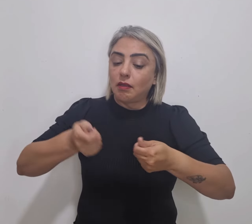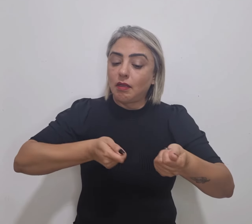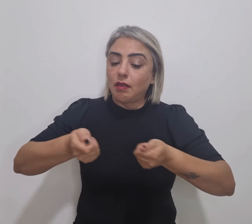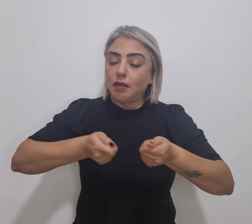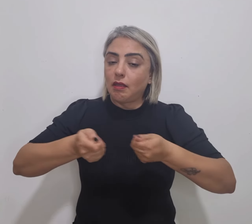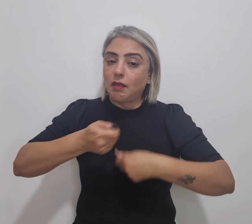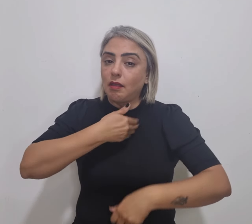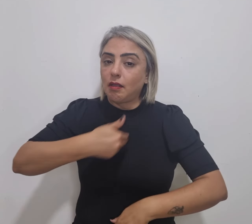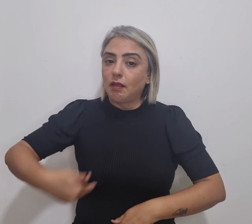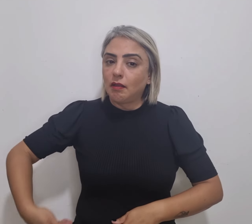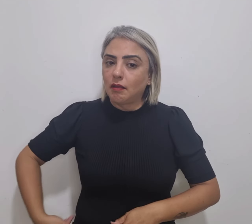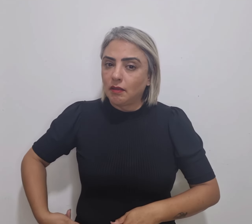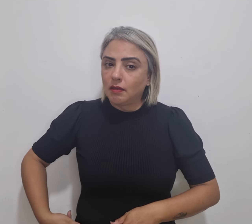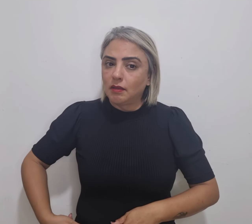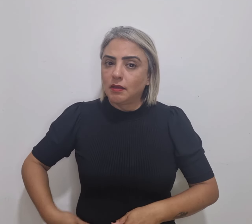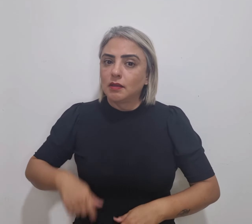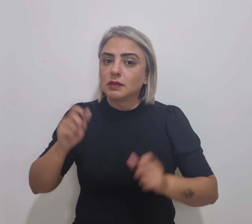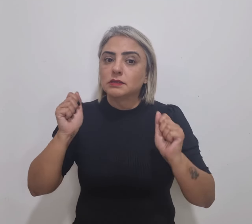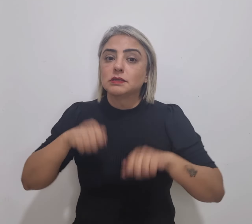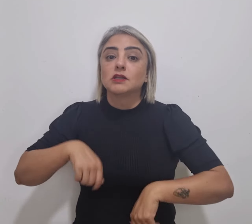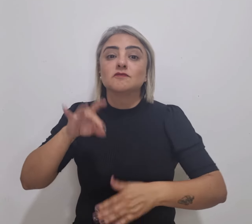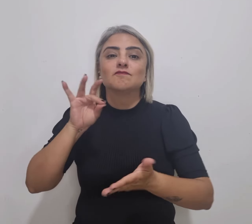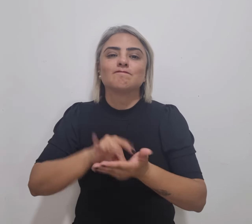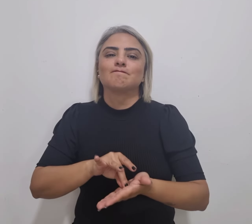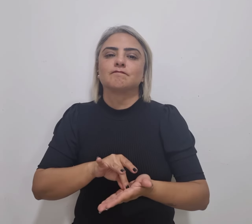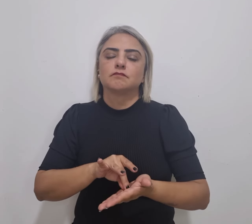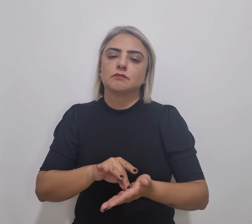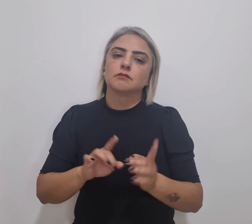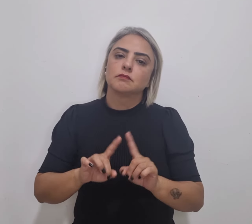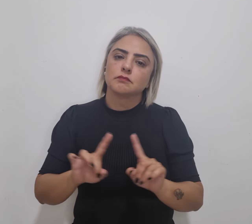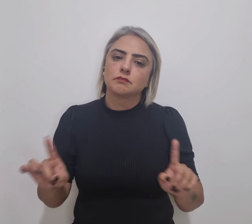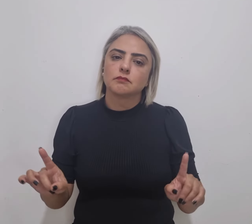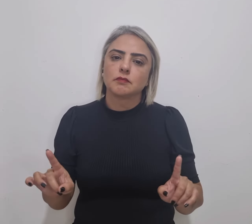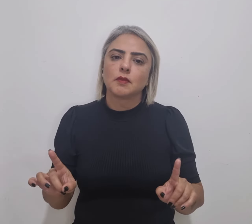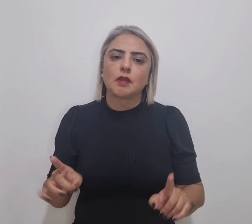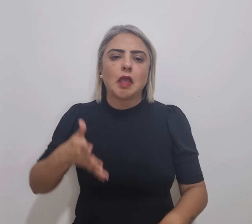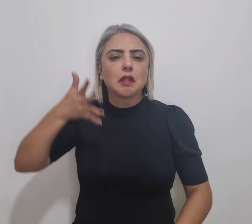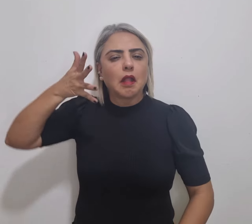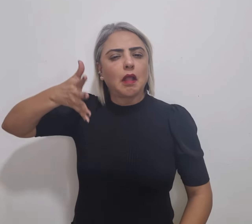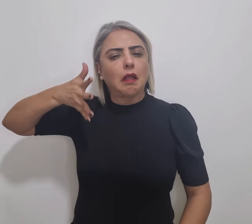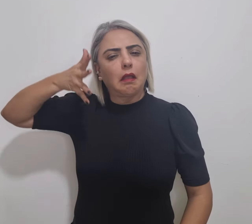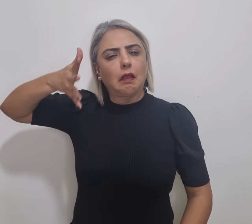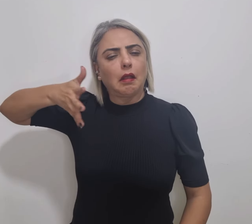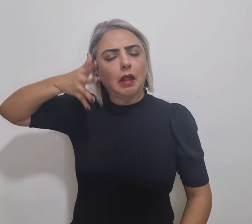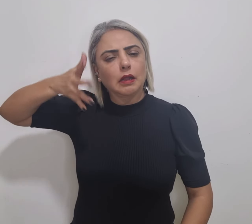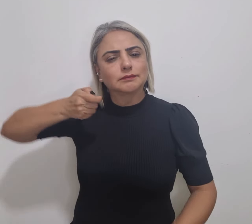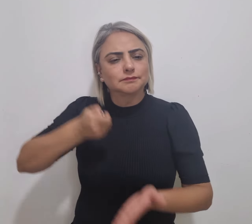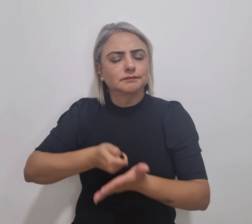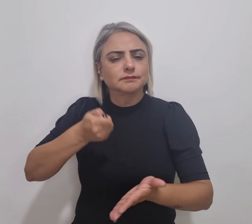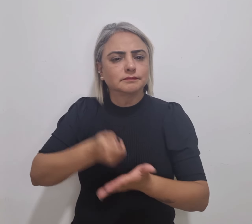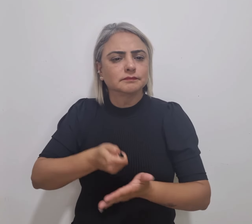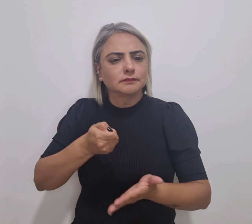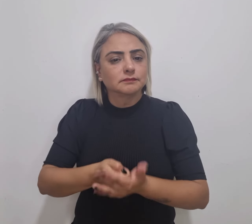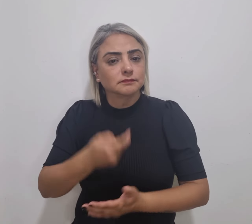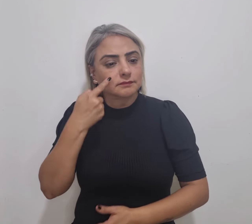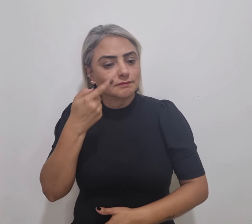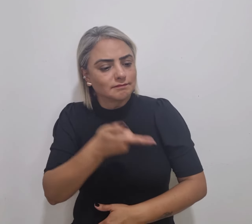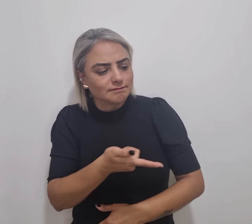estatais sejam eficientes, apesar do discurso que insiste em ver nestas empresas